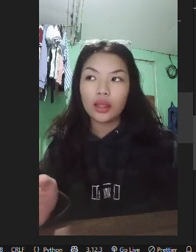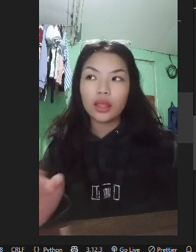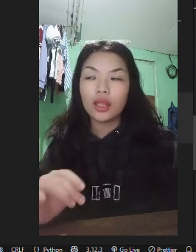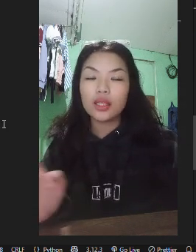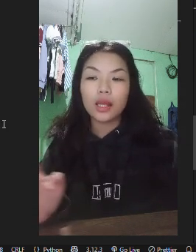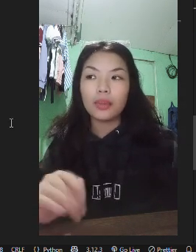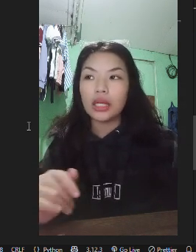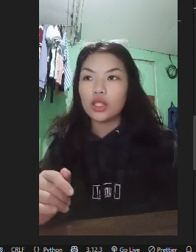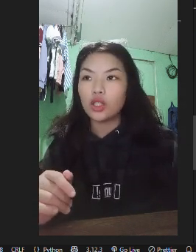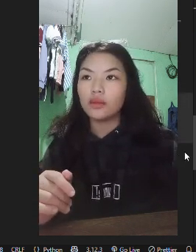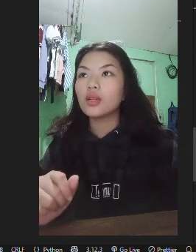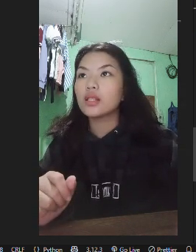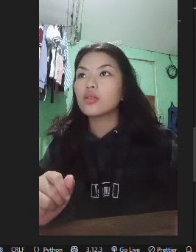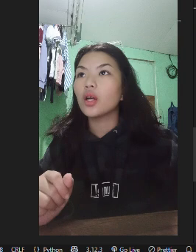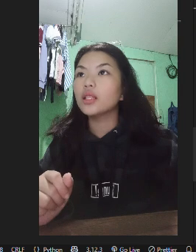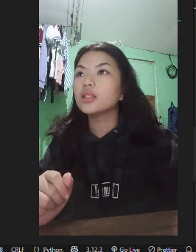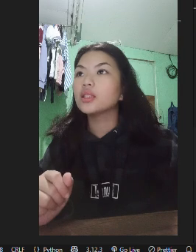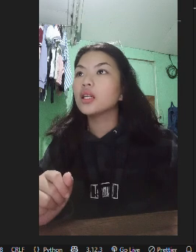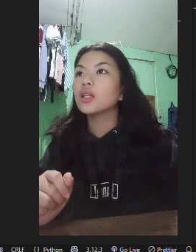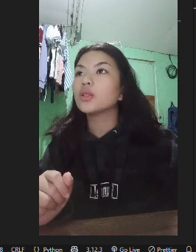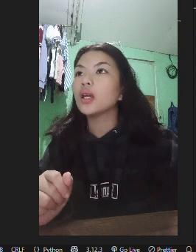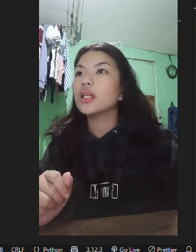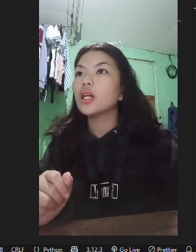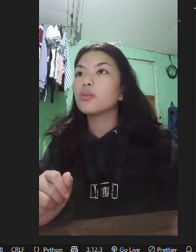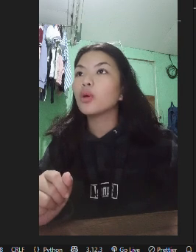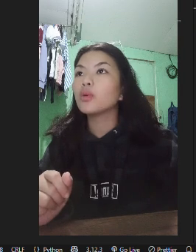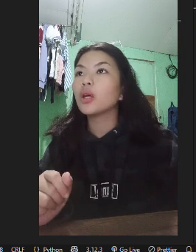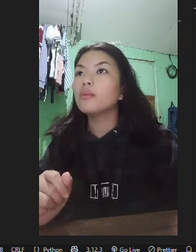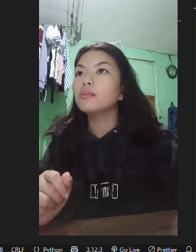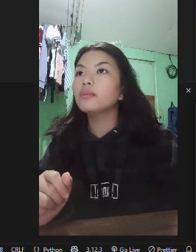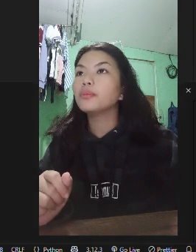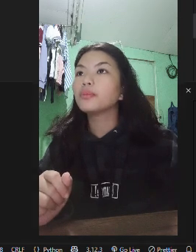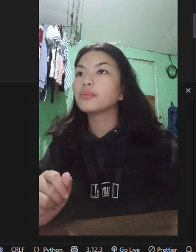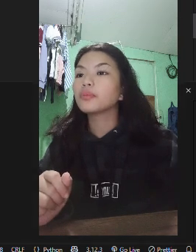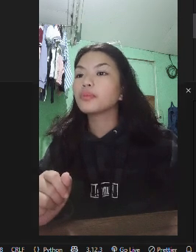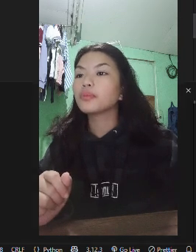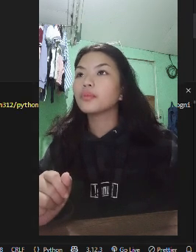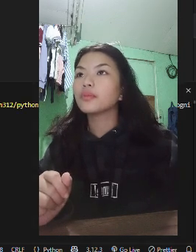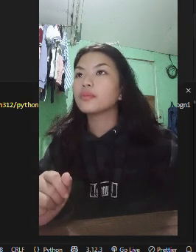quit sa application. Let's start running our program.